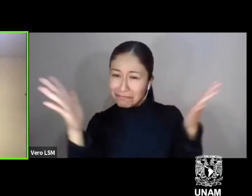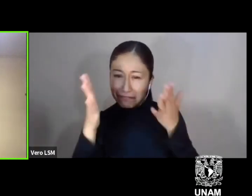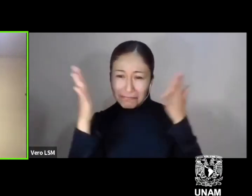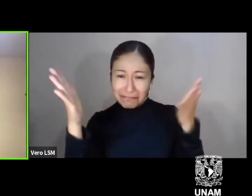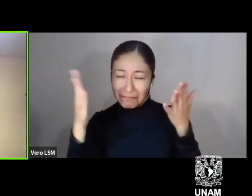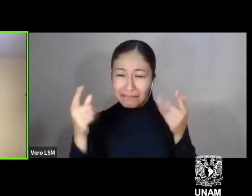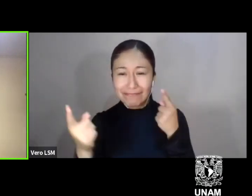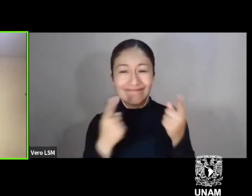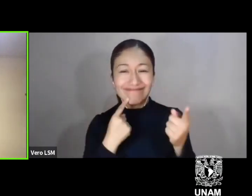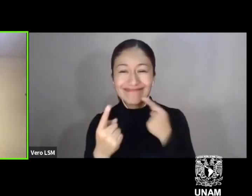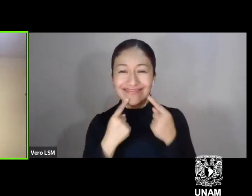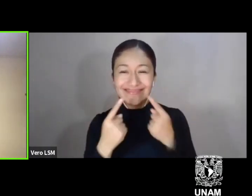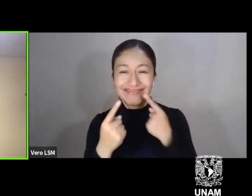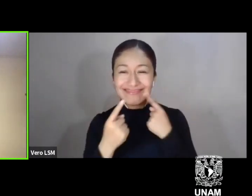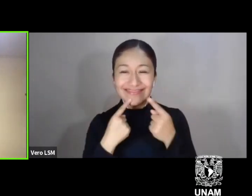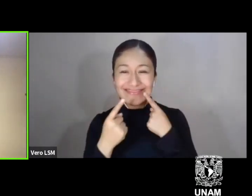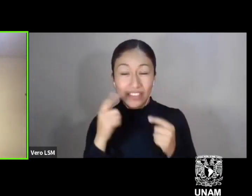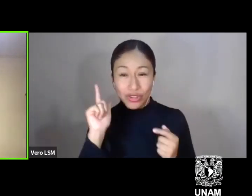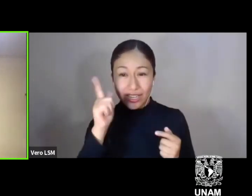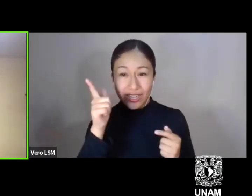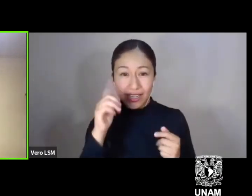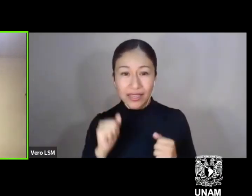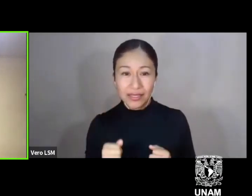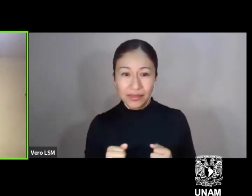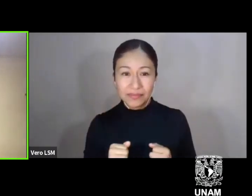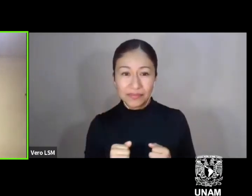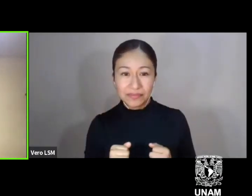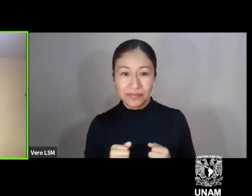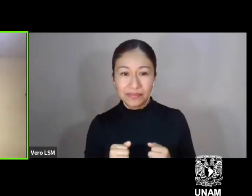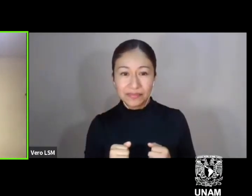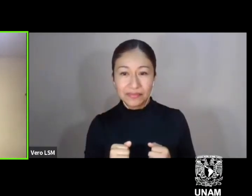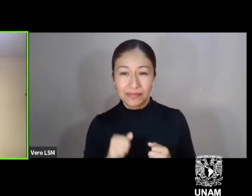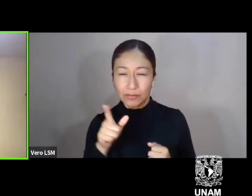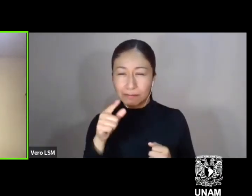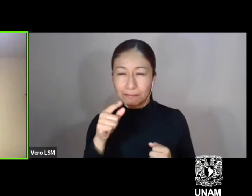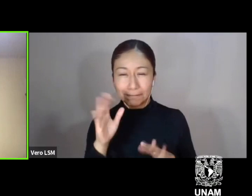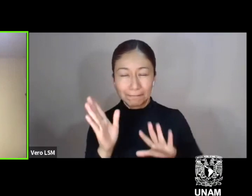emulando o parafraseando esa frase de Paul Villafuerte,